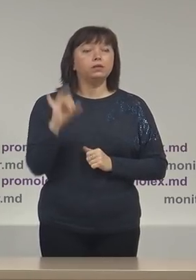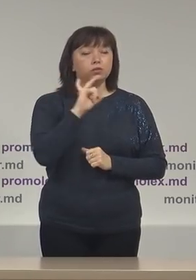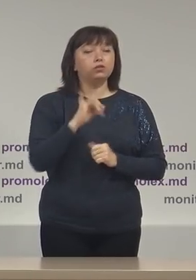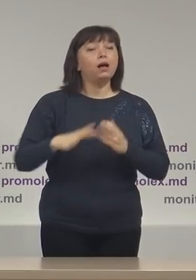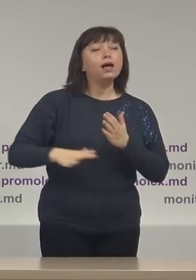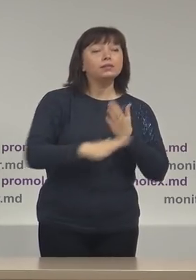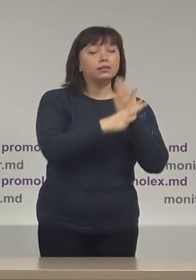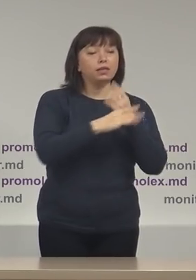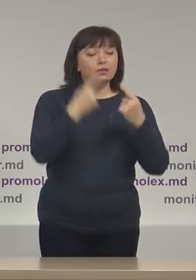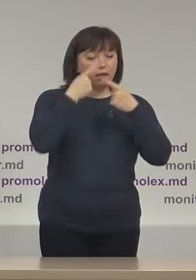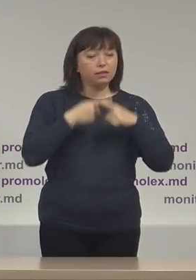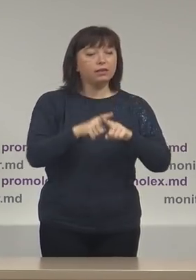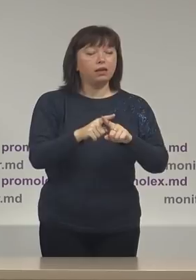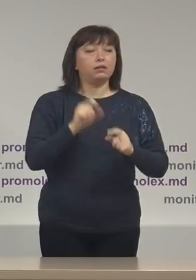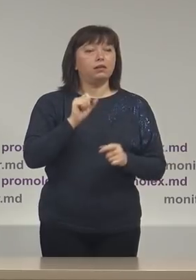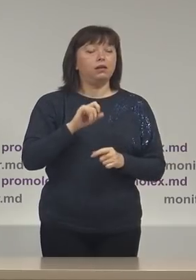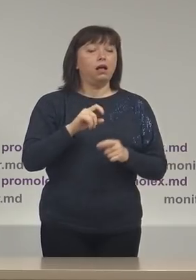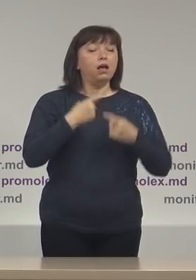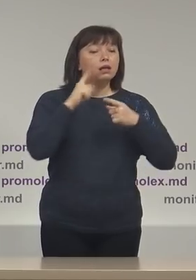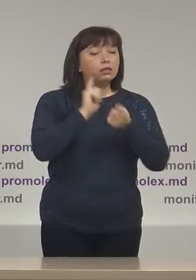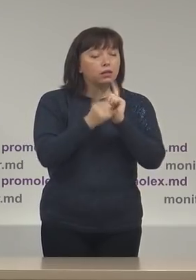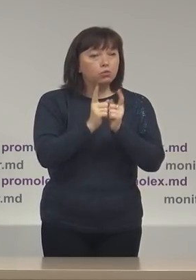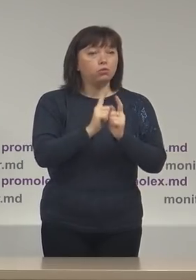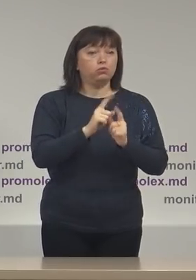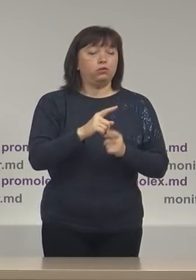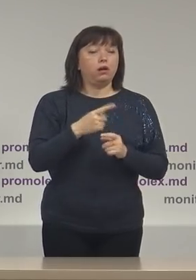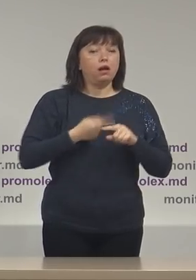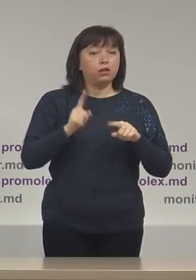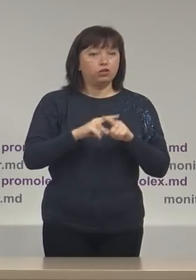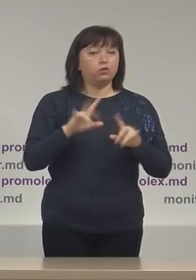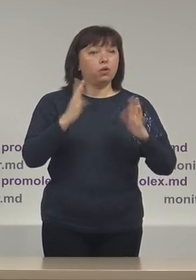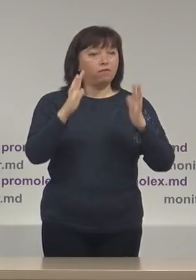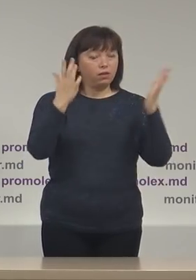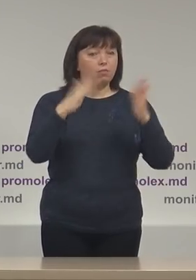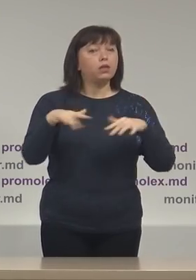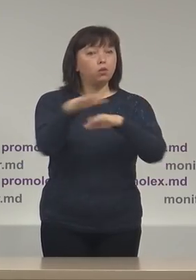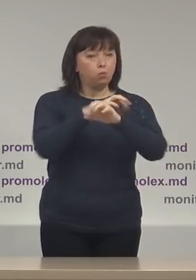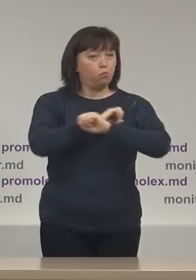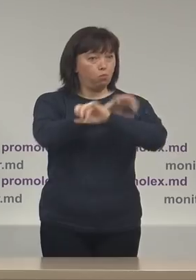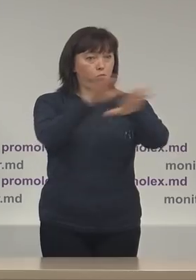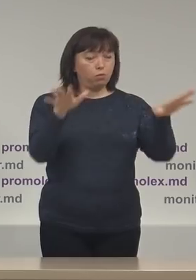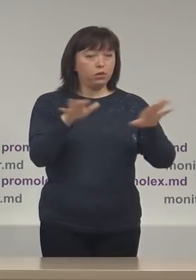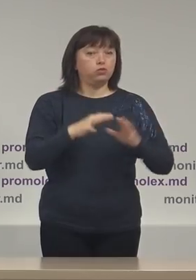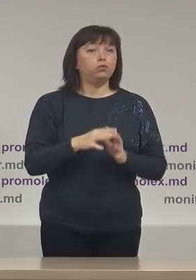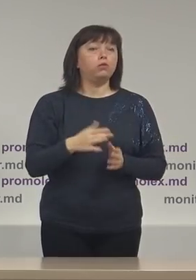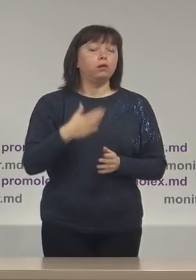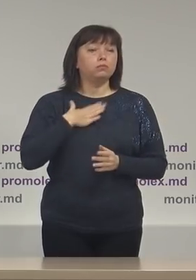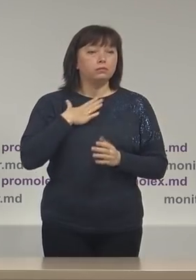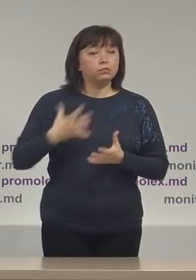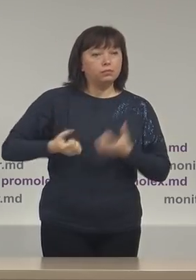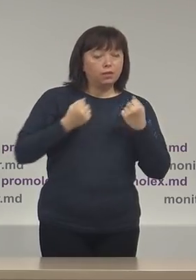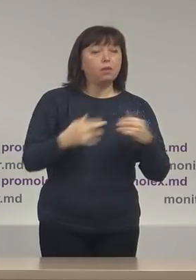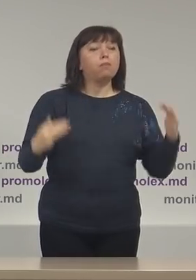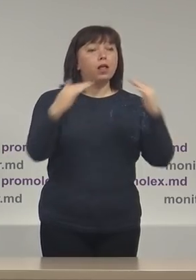asistență tehnică pentru traducere și transmisiunea acestor evenimente publice din partea colegilor noștri de la